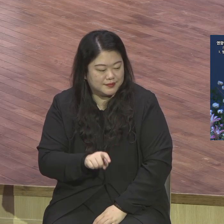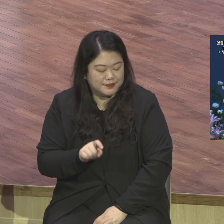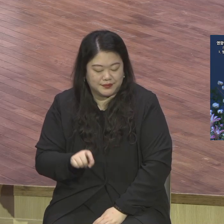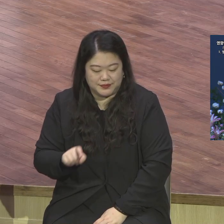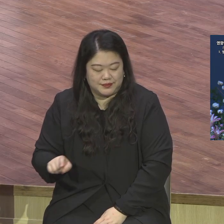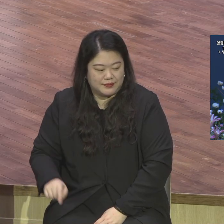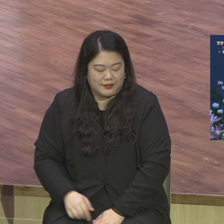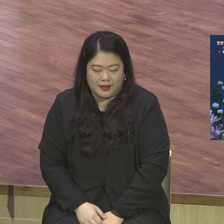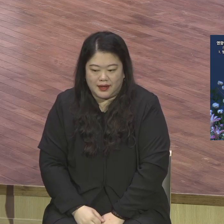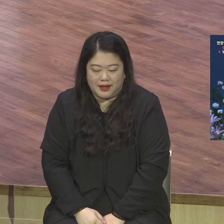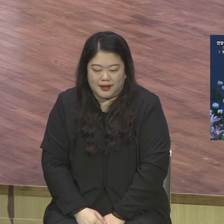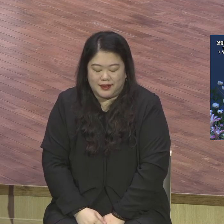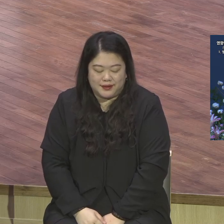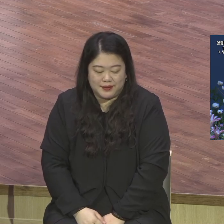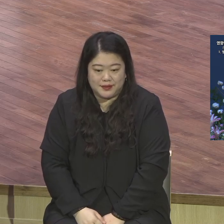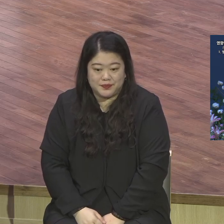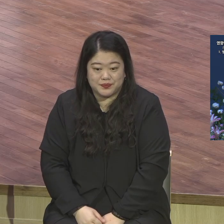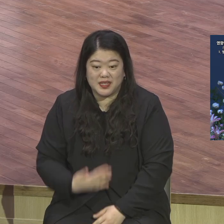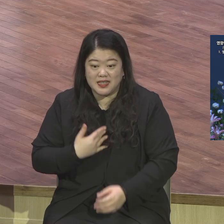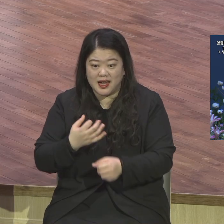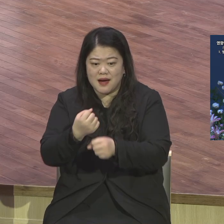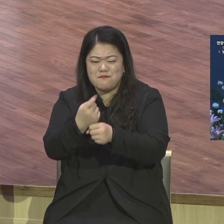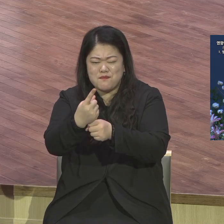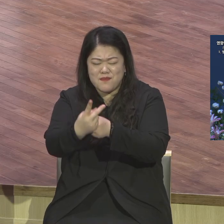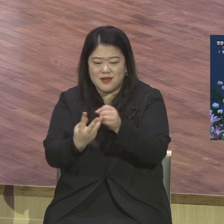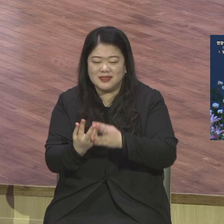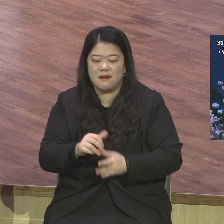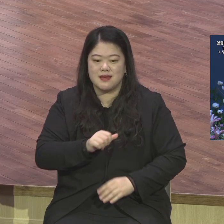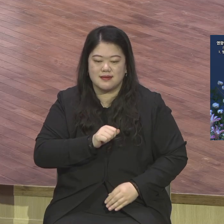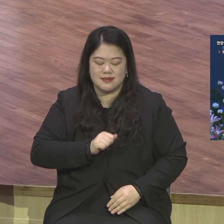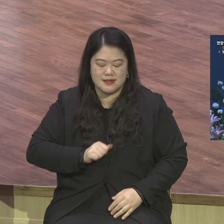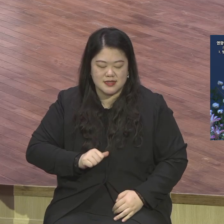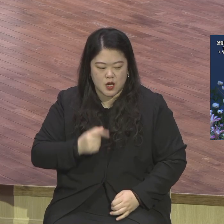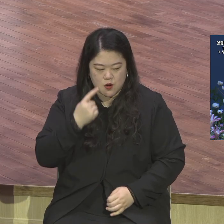답답해서 내가 그 말에서 몇 년 지나고 나서 야